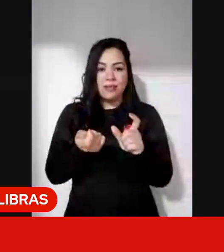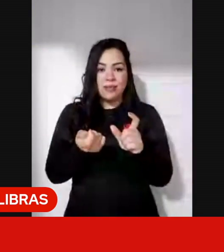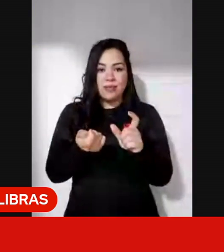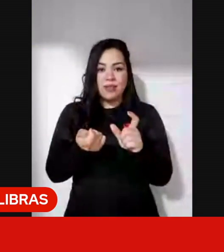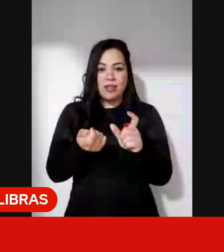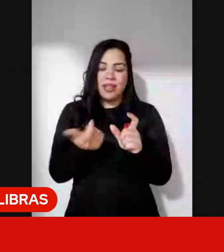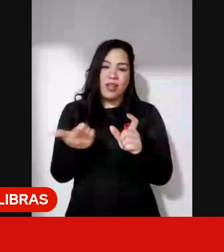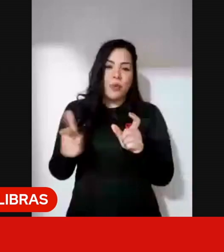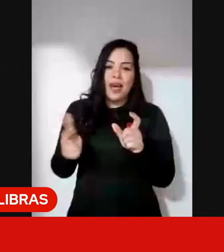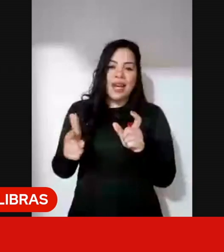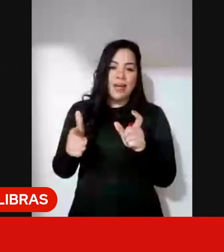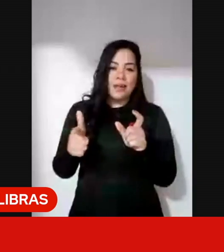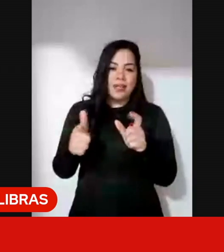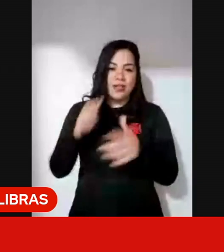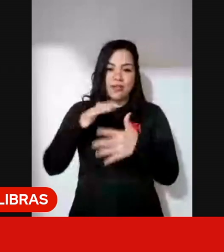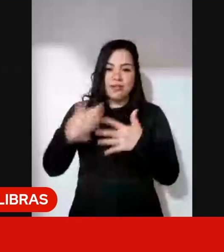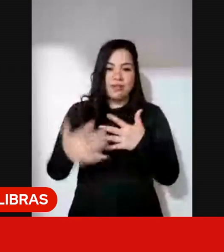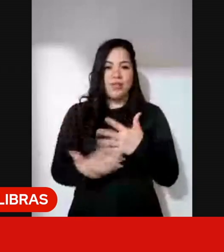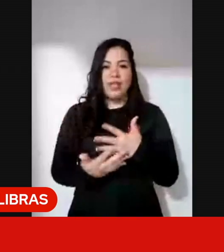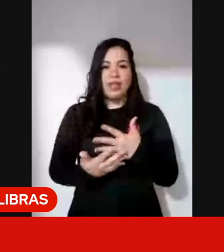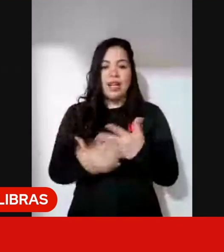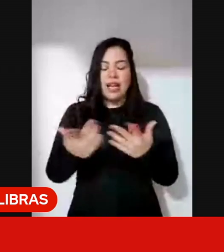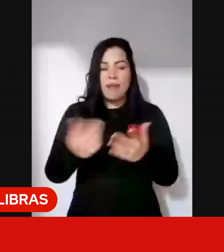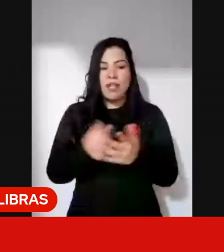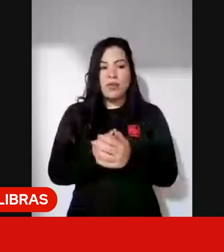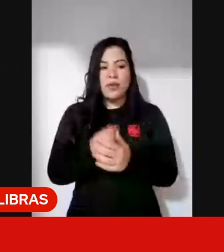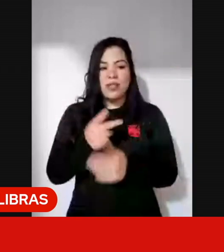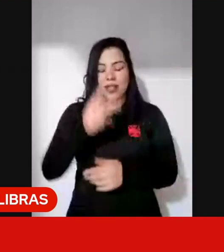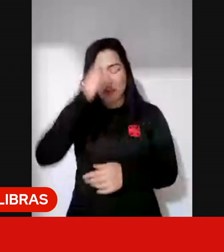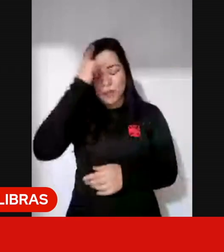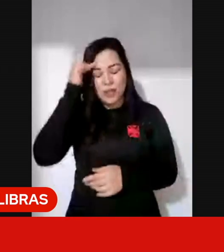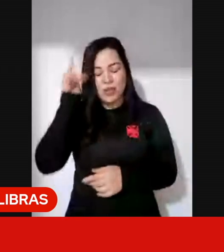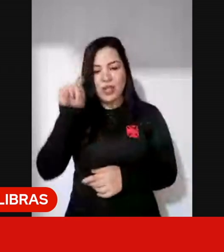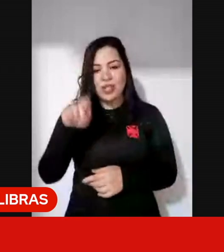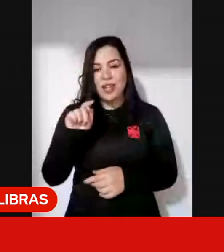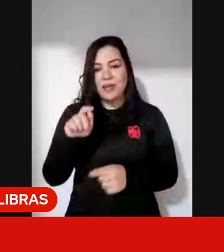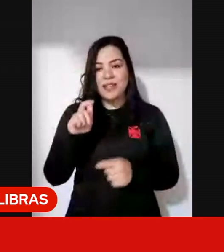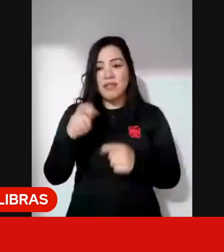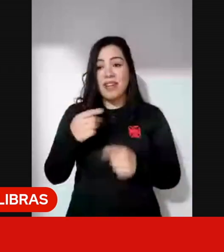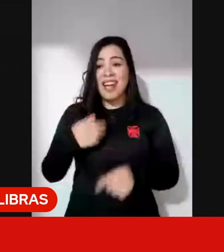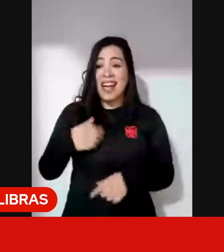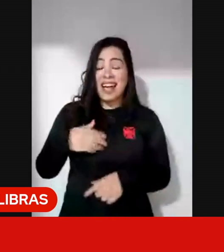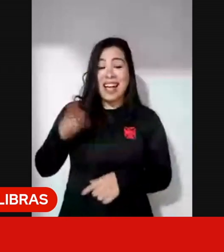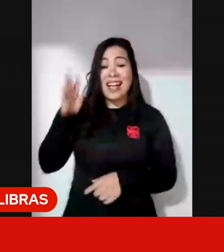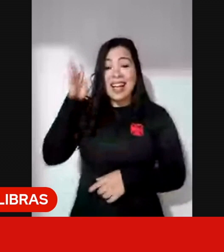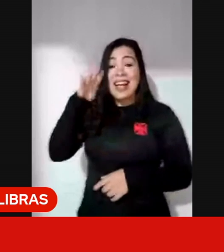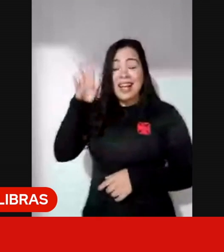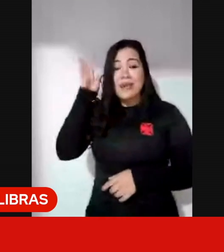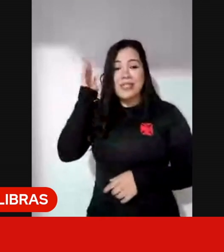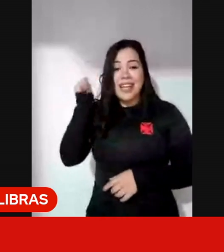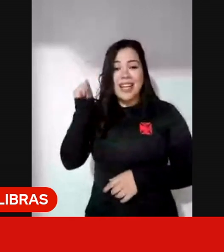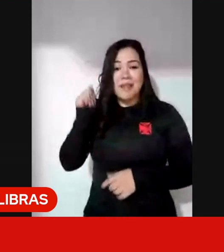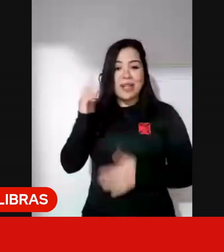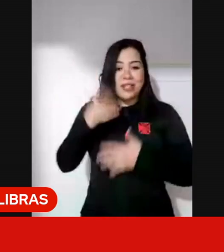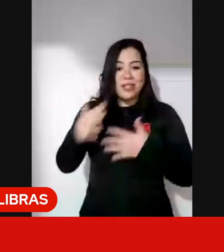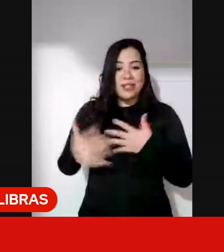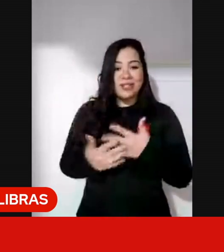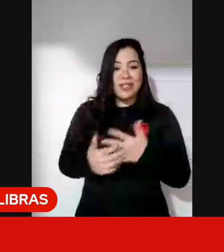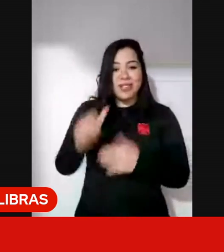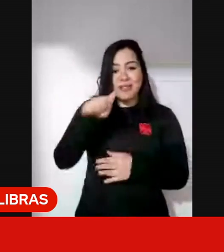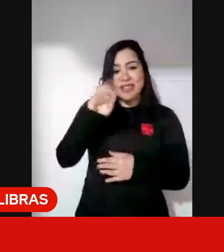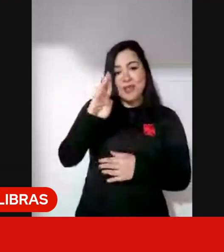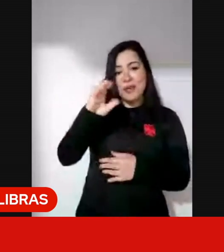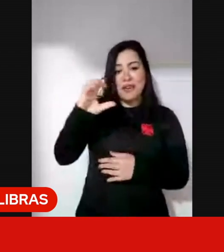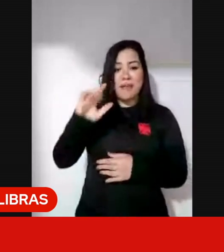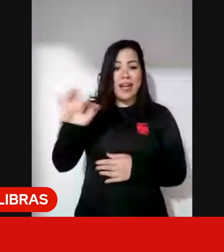sinalizado, que não é Libras, né? É a mesma coisa que uma pessoa chega para você e fala: ah, eu sei Libras,